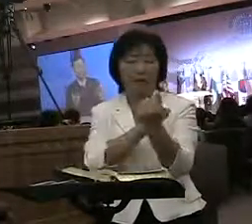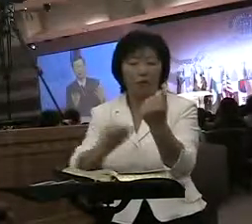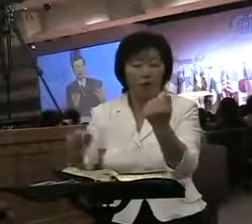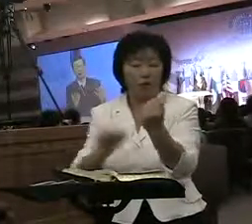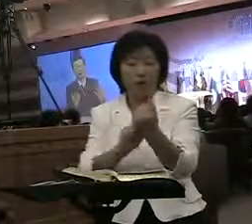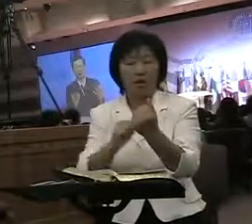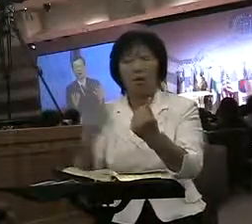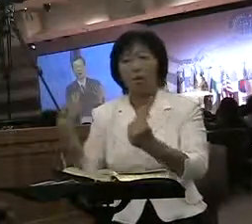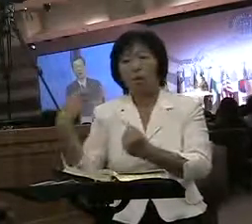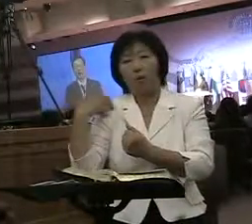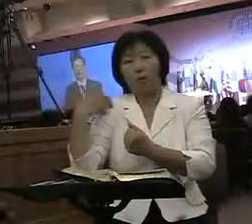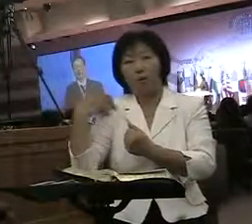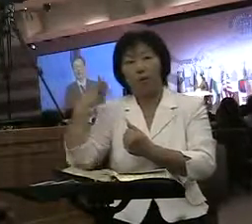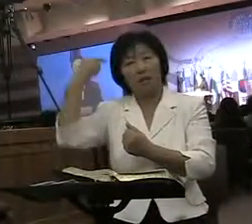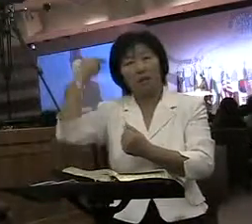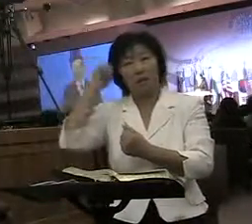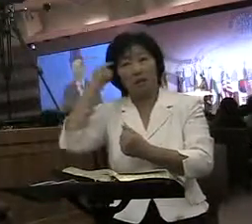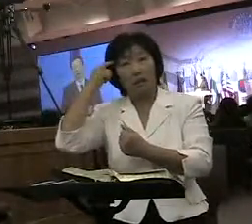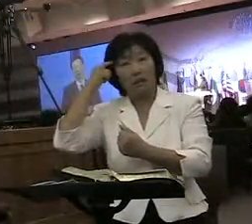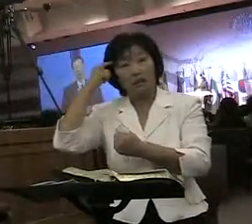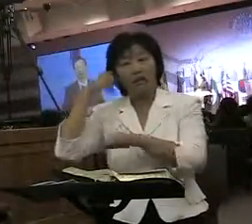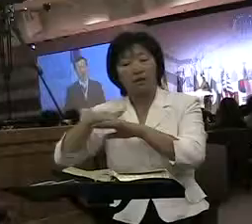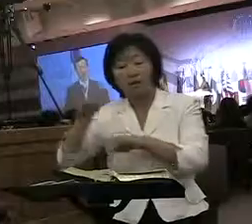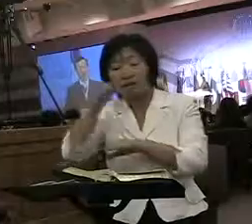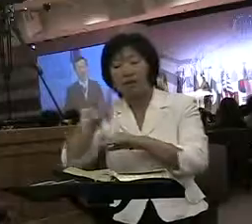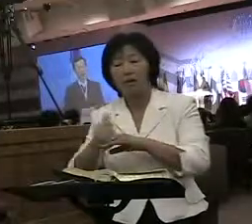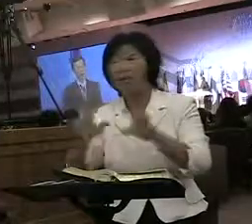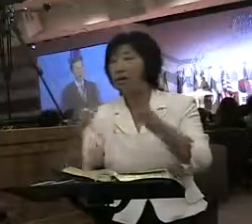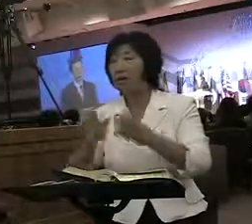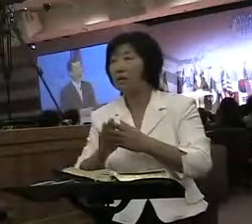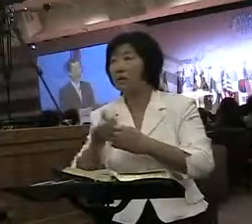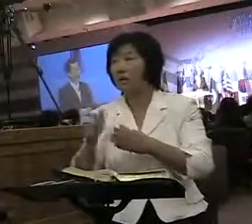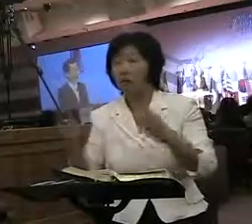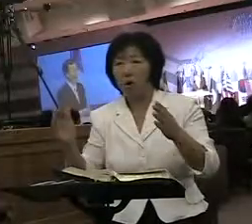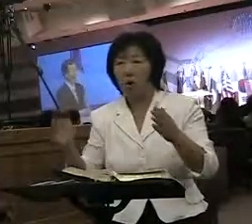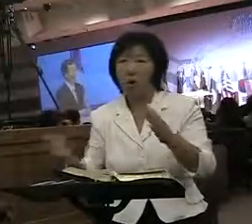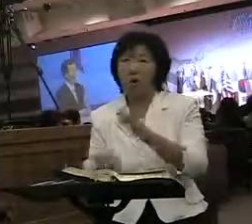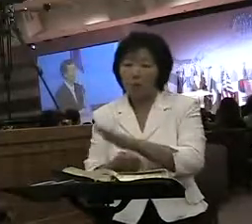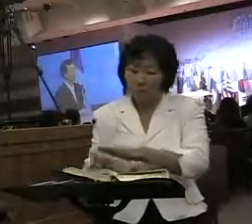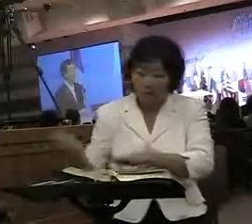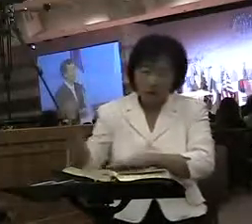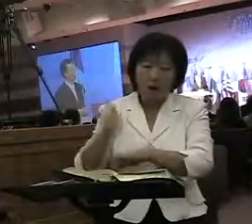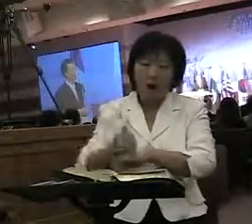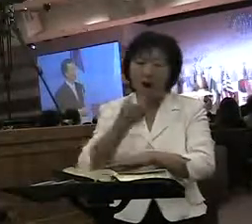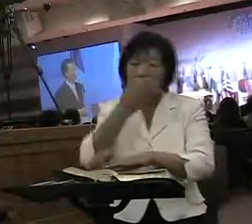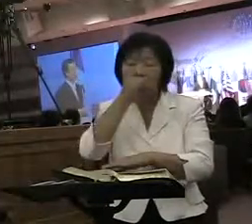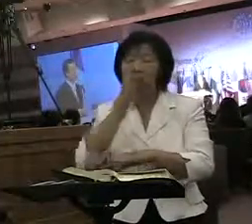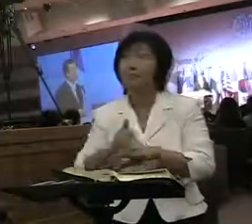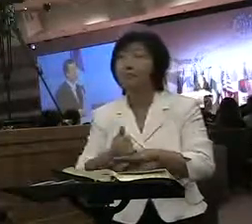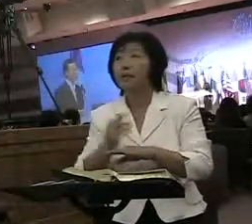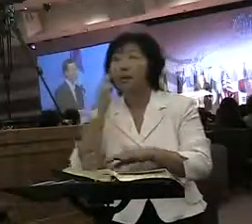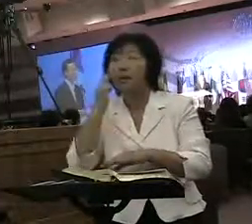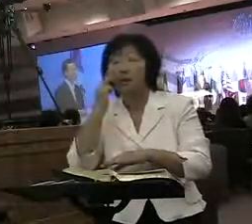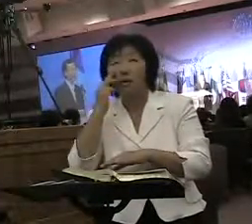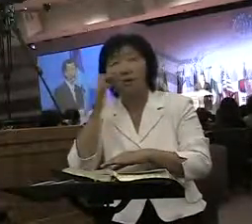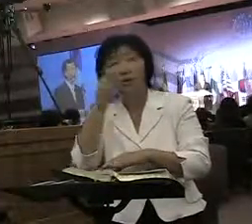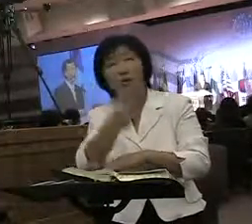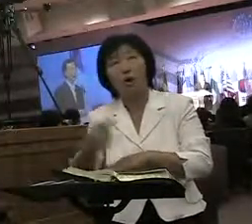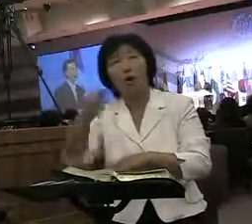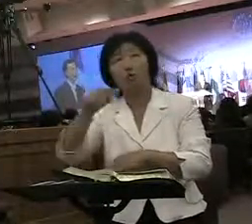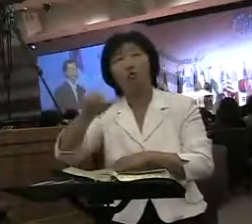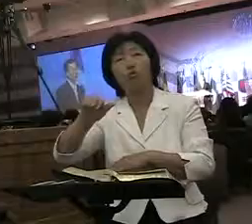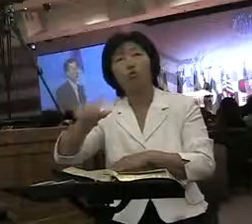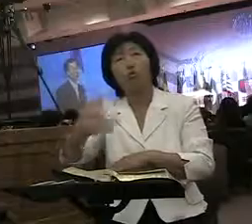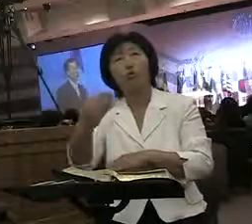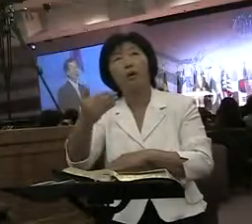소명의식이 있을 때 어린아이도 그러한 꼴을 이루게 되더라고요. 미국의 1950년대만